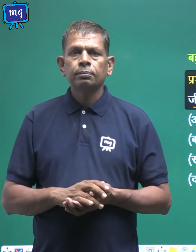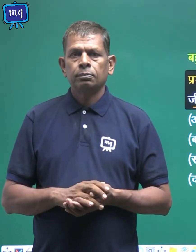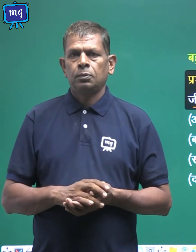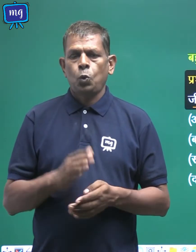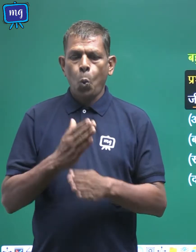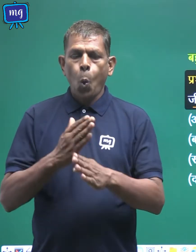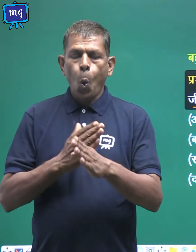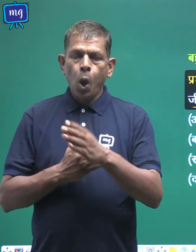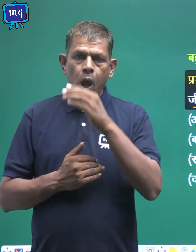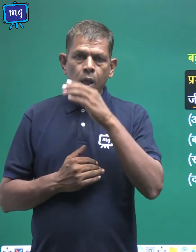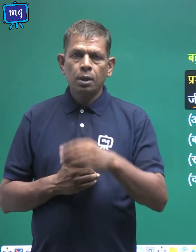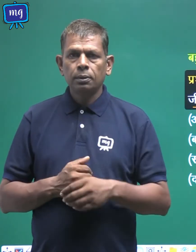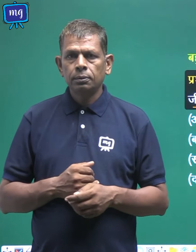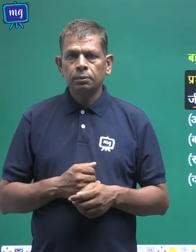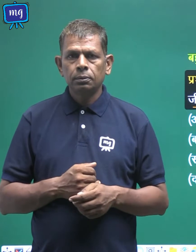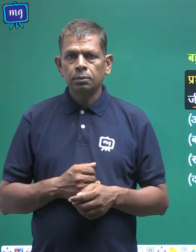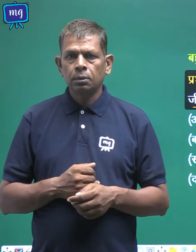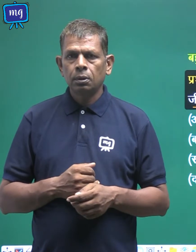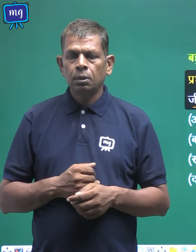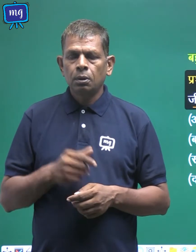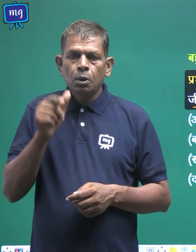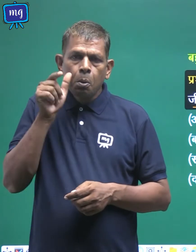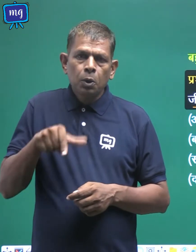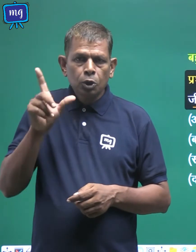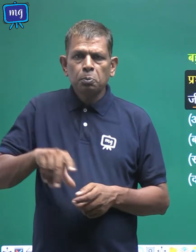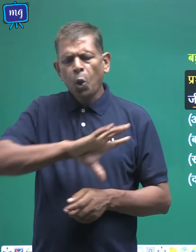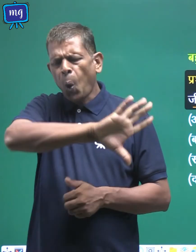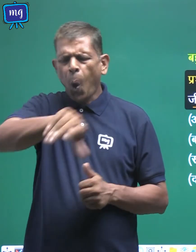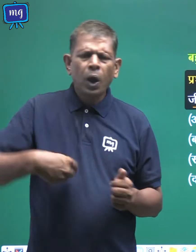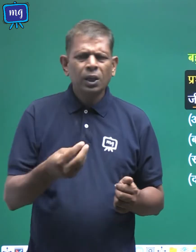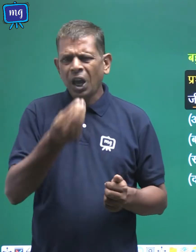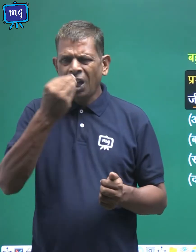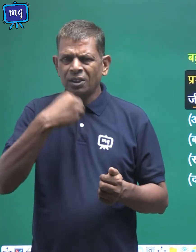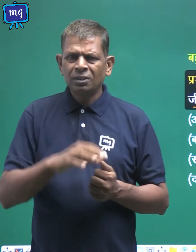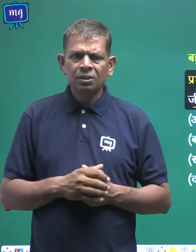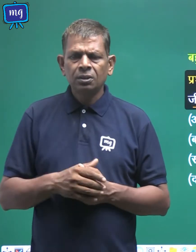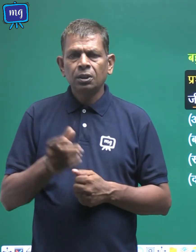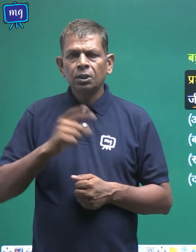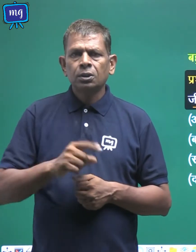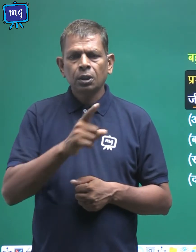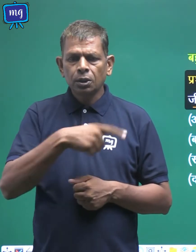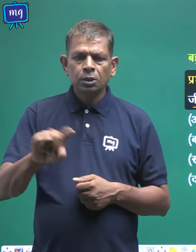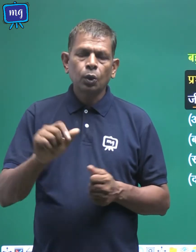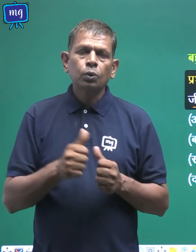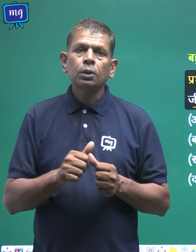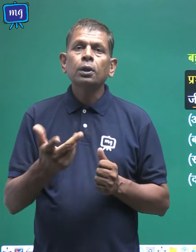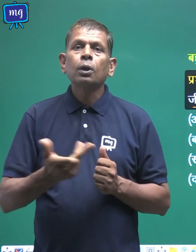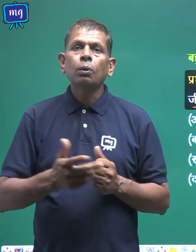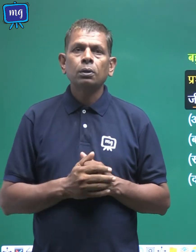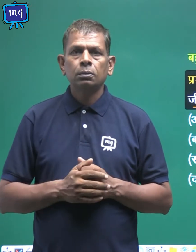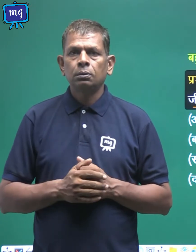मांस खाता है, मनुष्य भी सभी चीजें खाता है। तो इसका सही उत्तर क्या होगा?